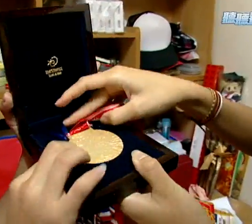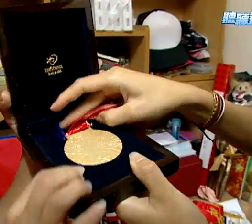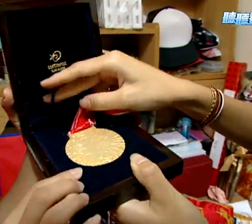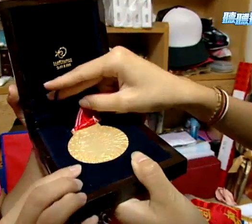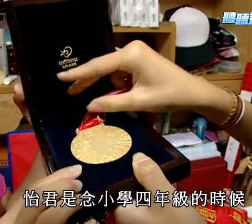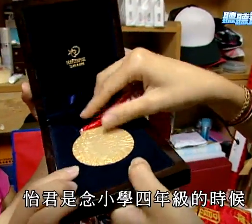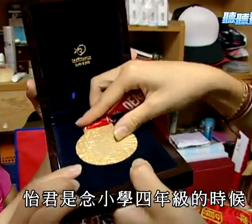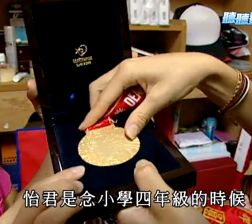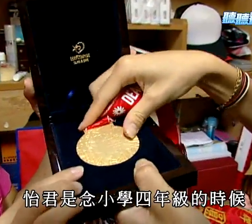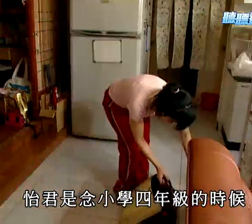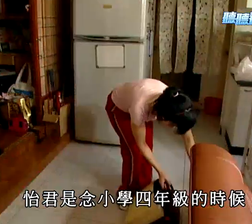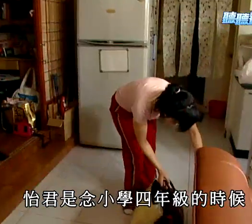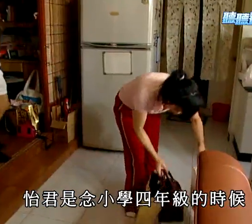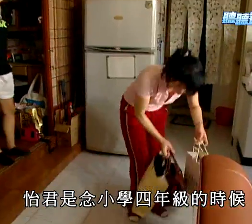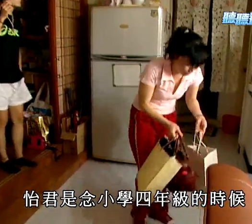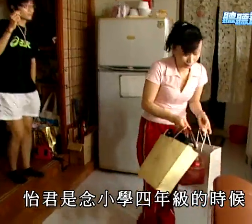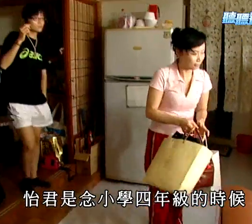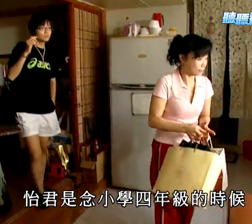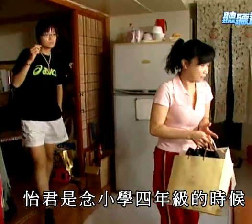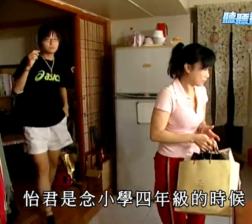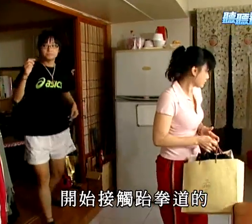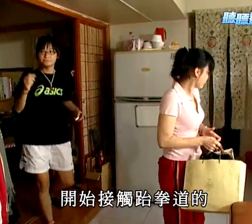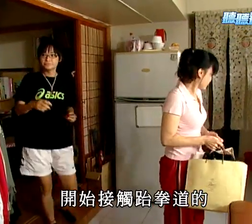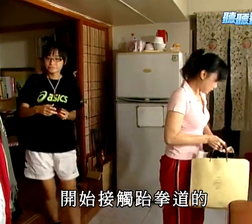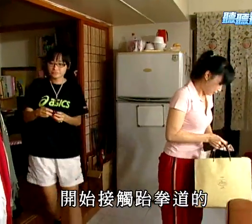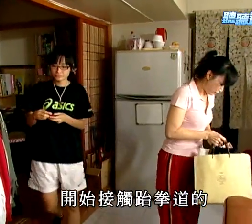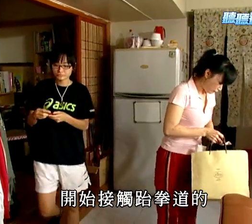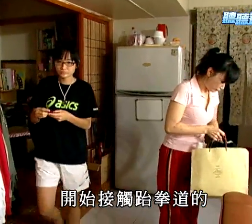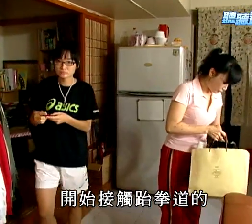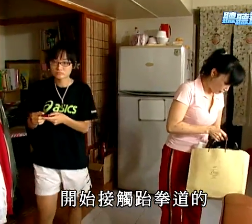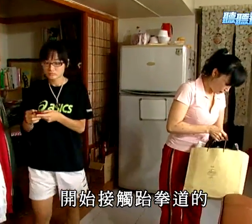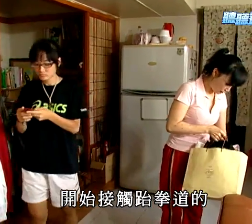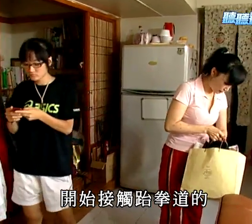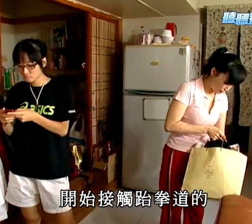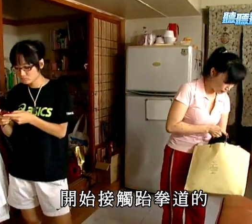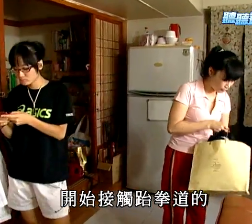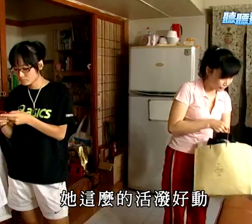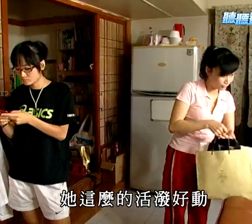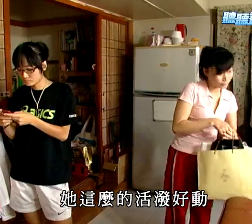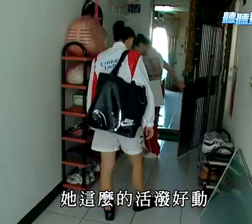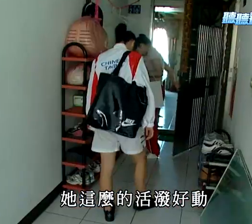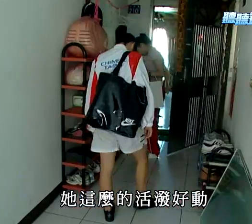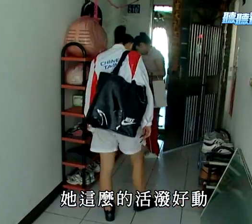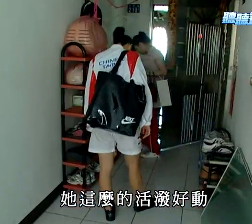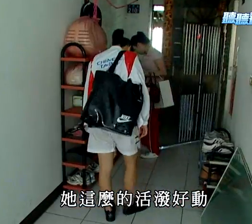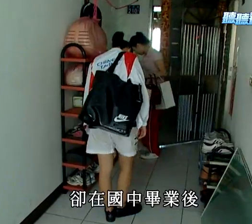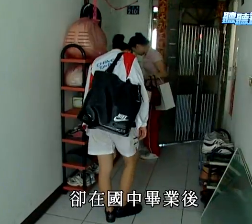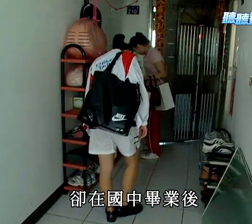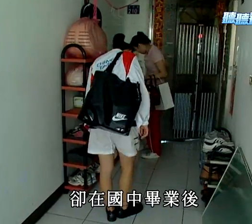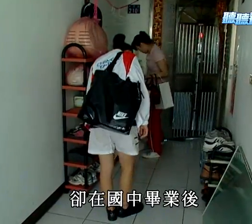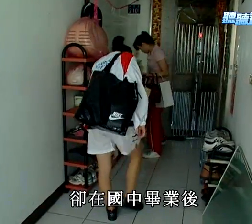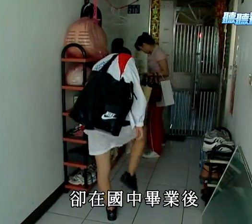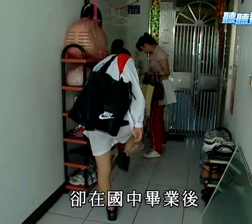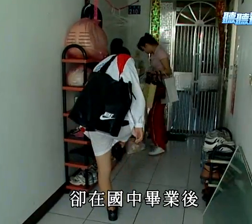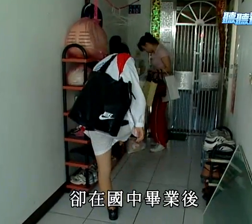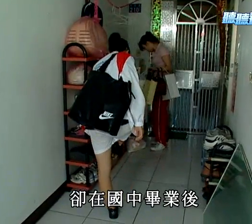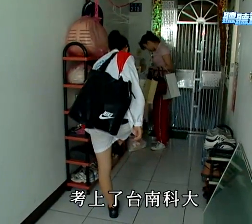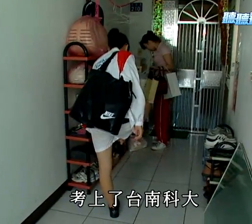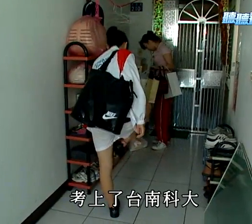怡君是念小学四年级的时候开始接触跆拳道的。他这么的活泼好动，却在国中毕业后考上了